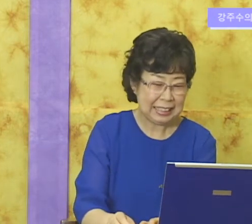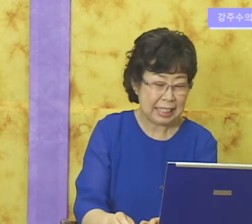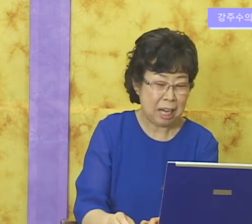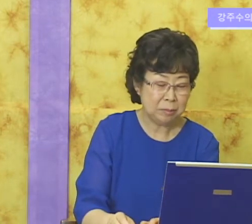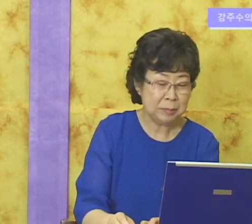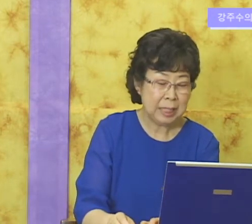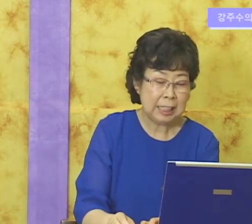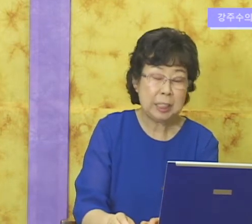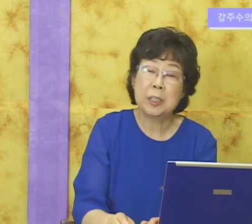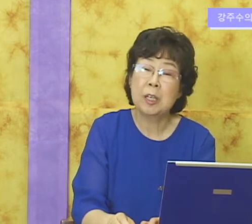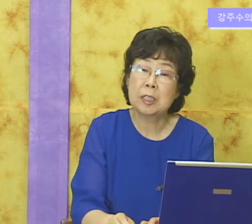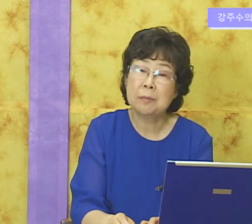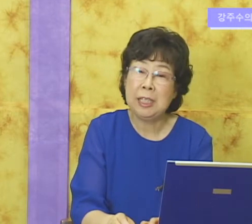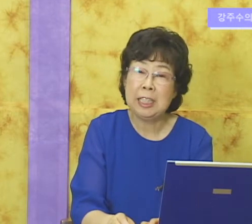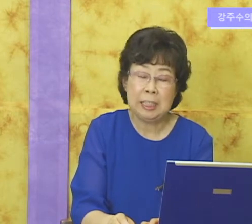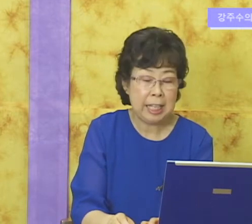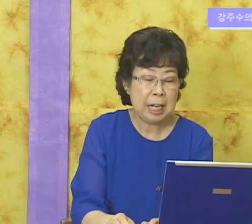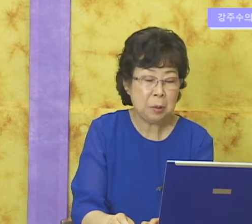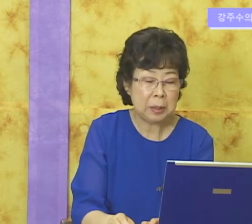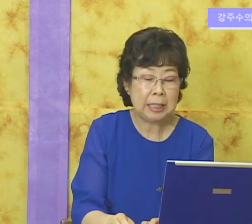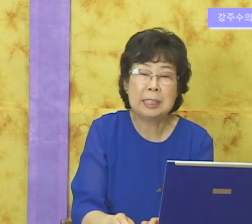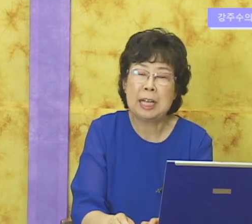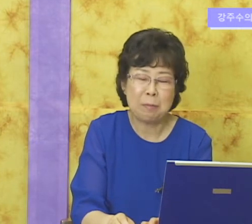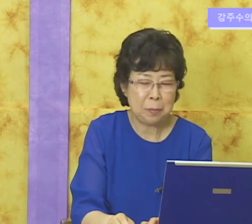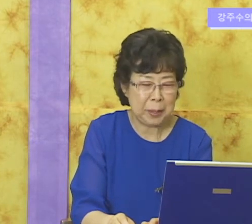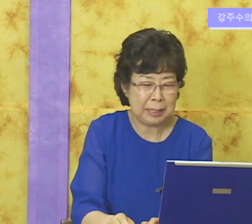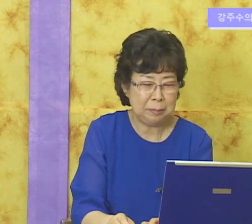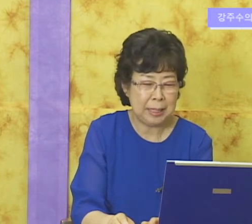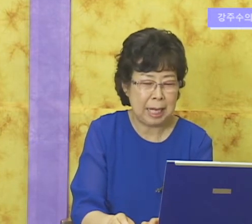자 다음 성격 및 행동 특성을 한번 보겠습니다.